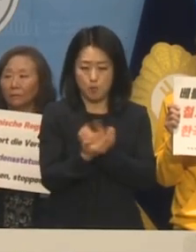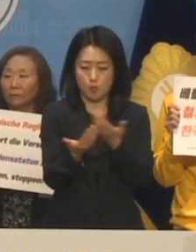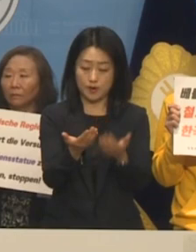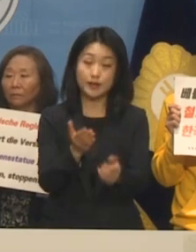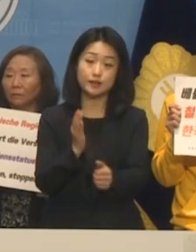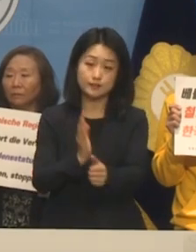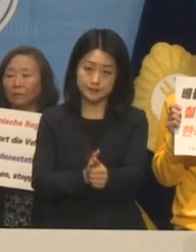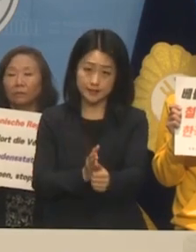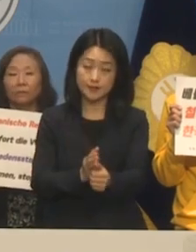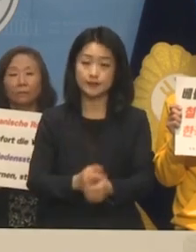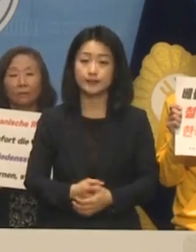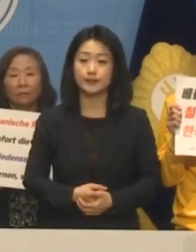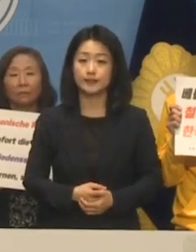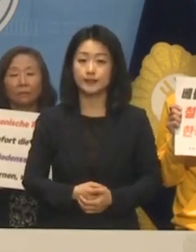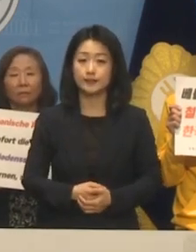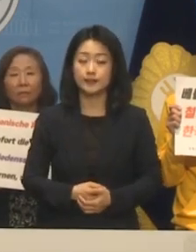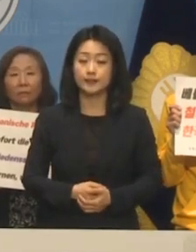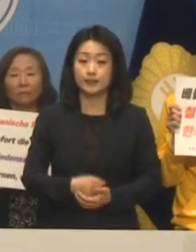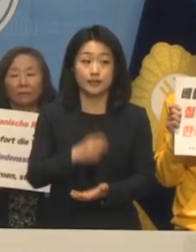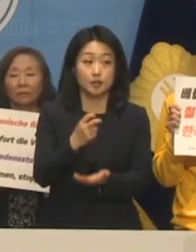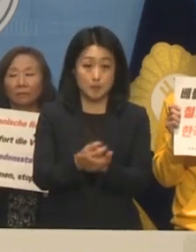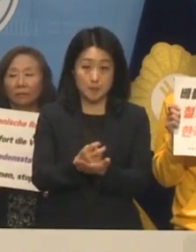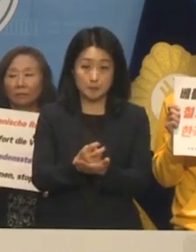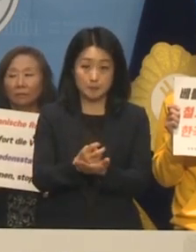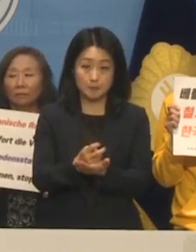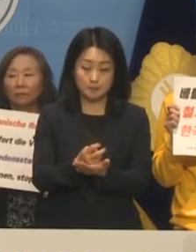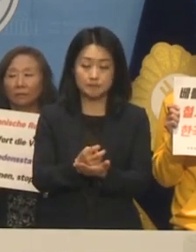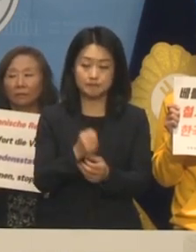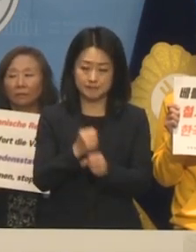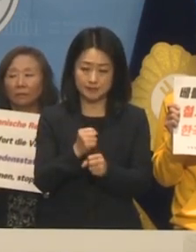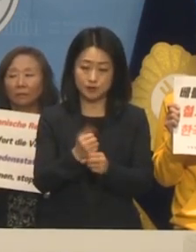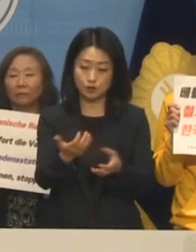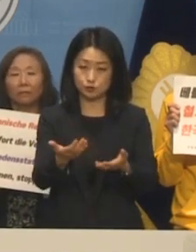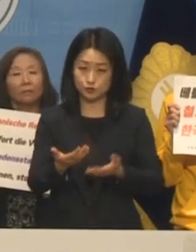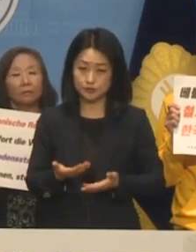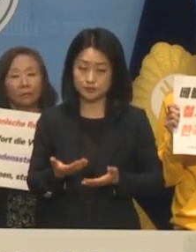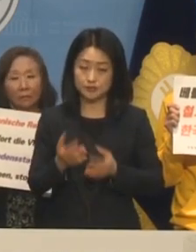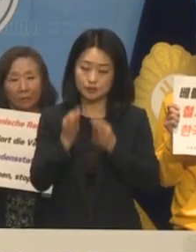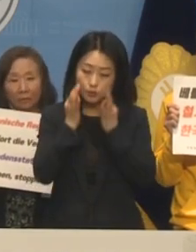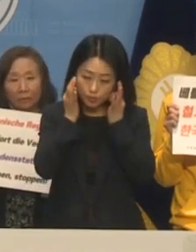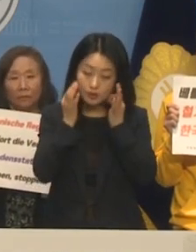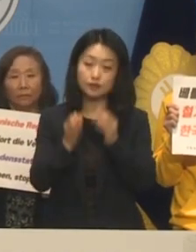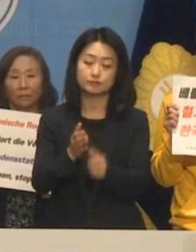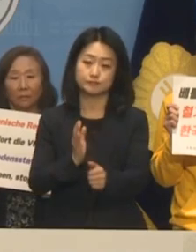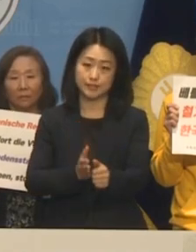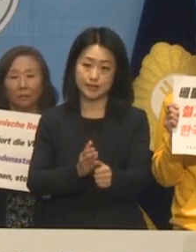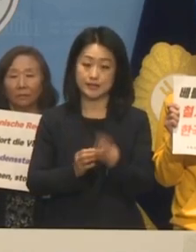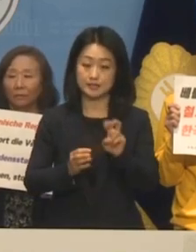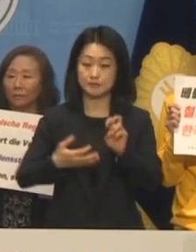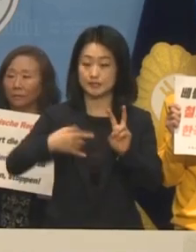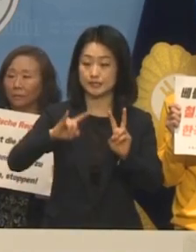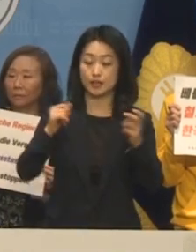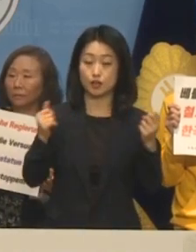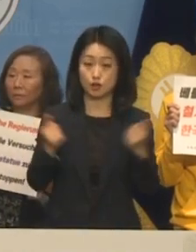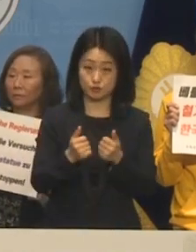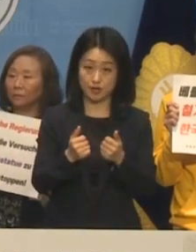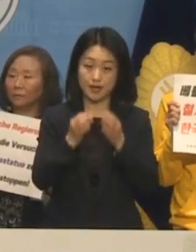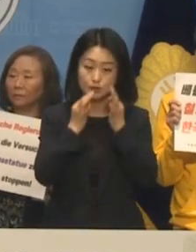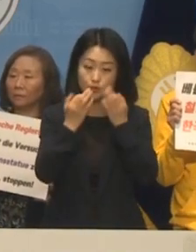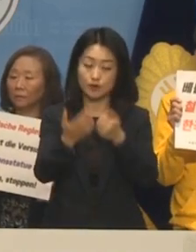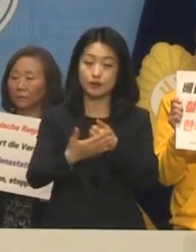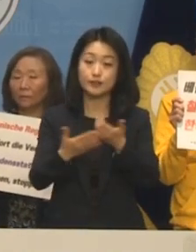조치가 필요하다. 이 법적 제도를 보완하기 위한 노력들을 22대 국회에서